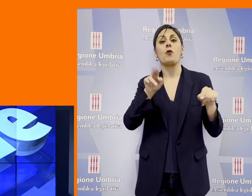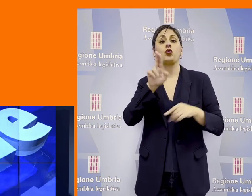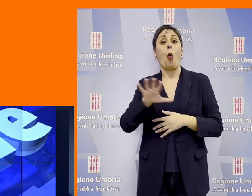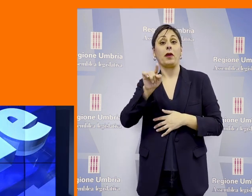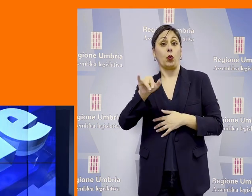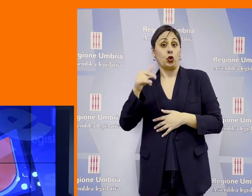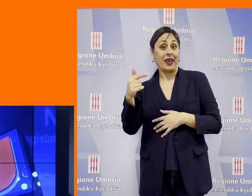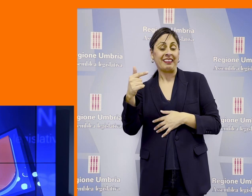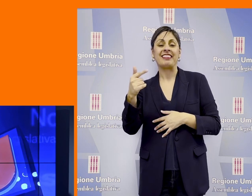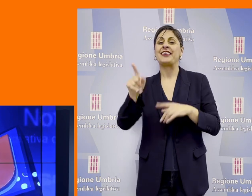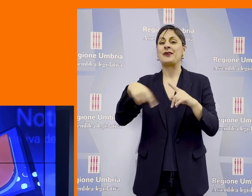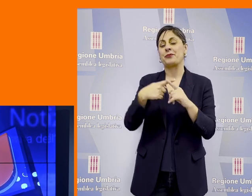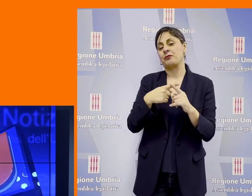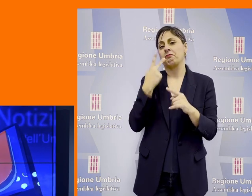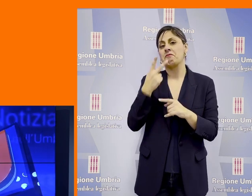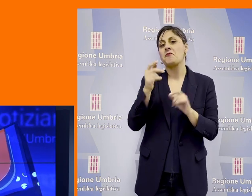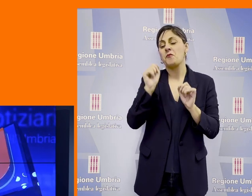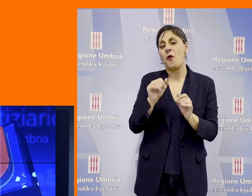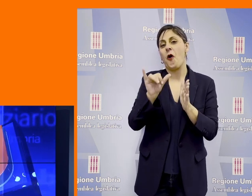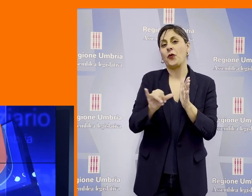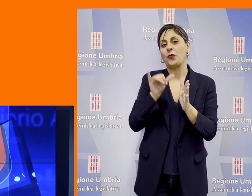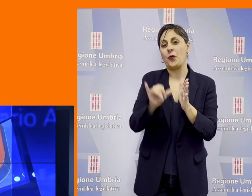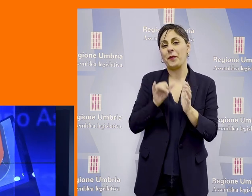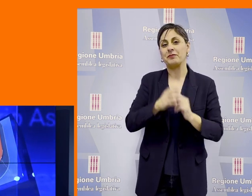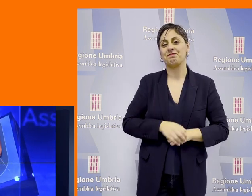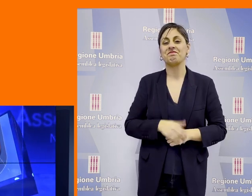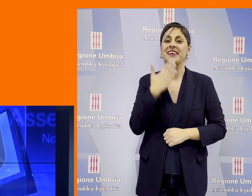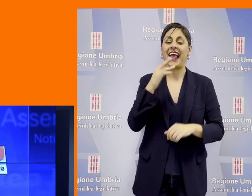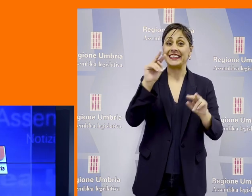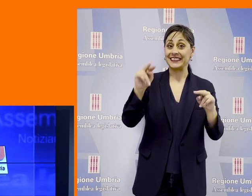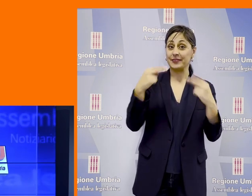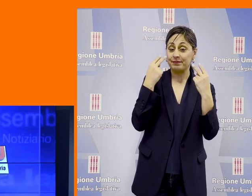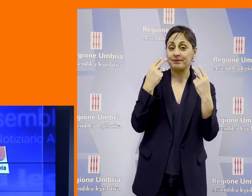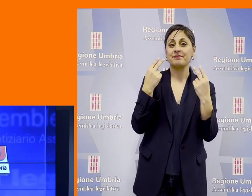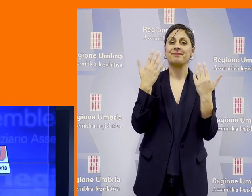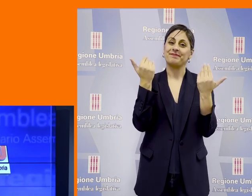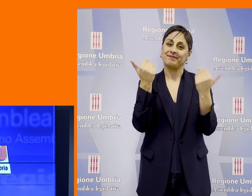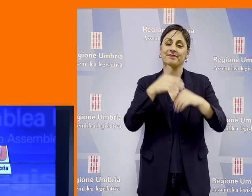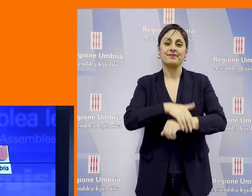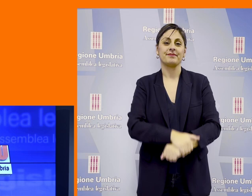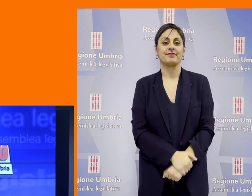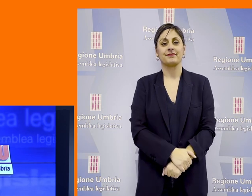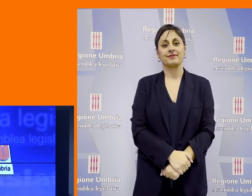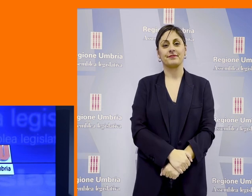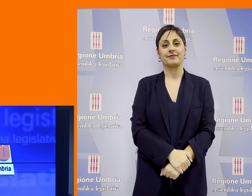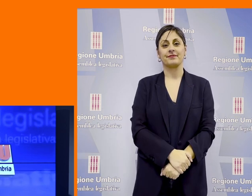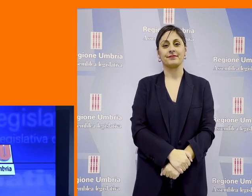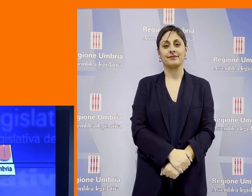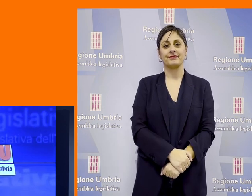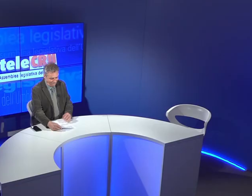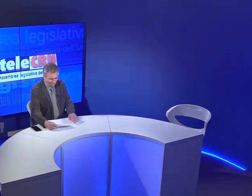.umbria.it e naturalmente su youtube grazie per la vostra attenzione arrivederci